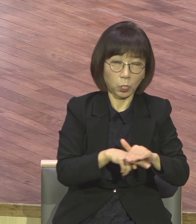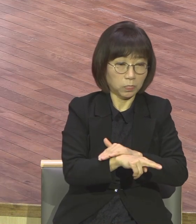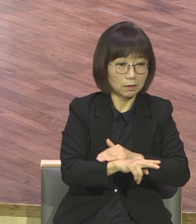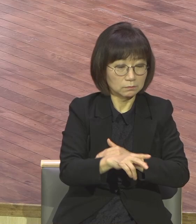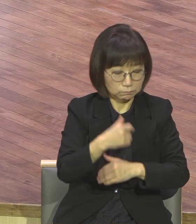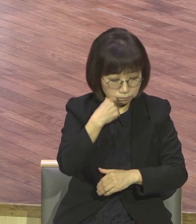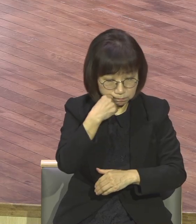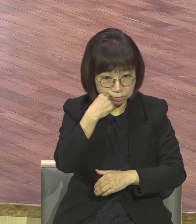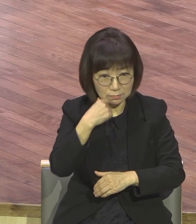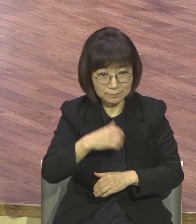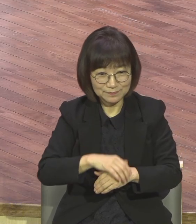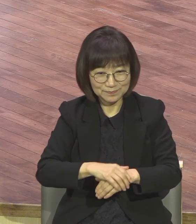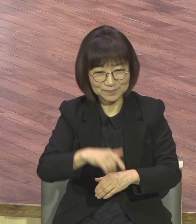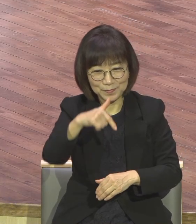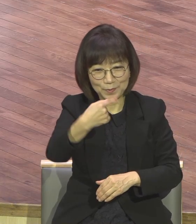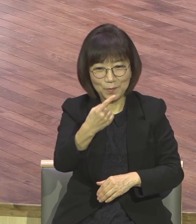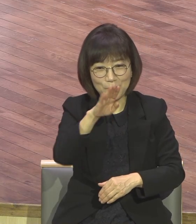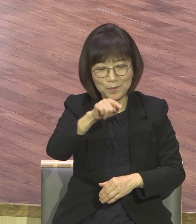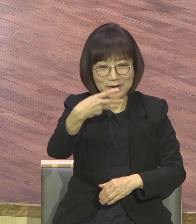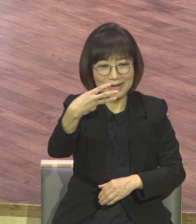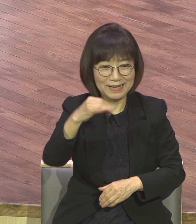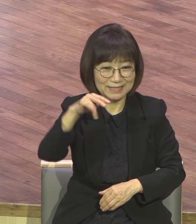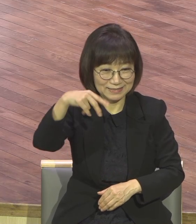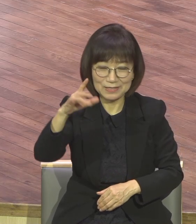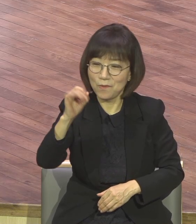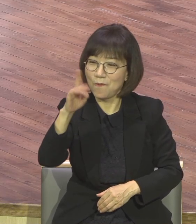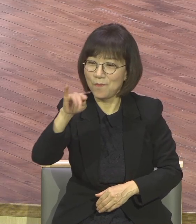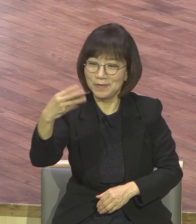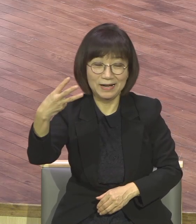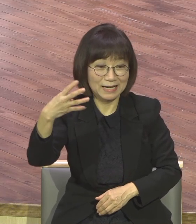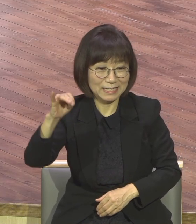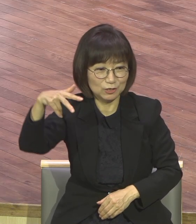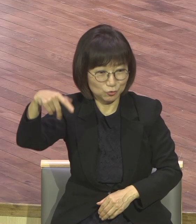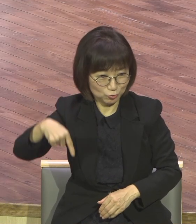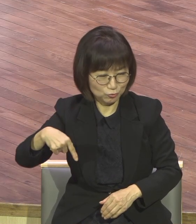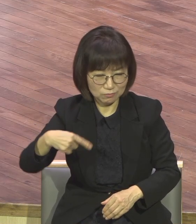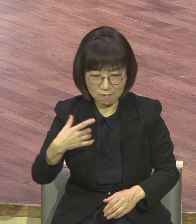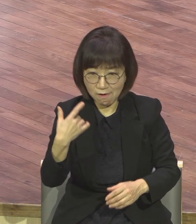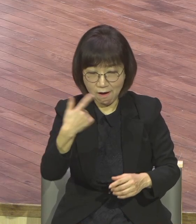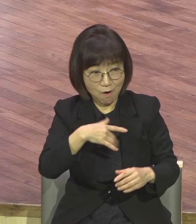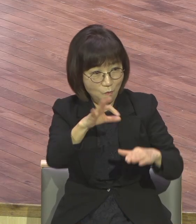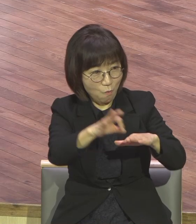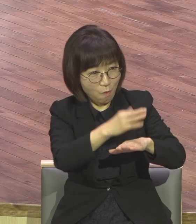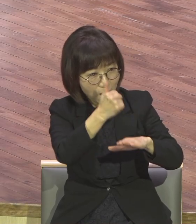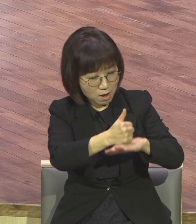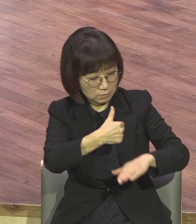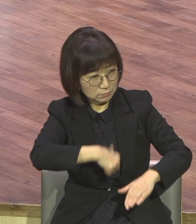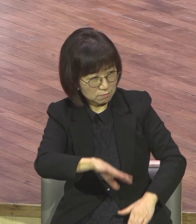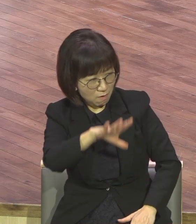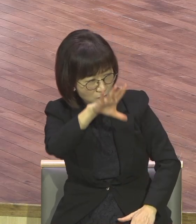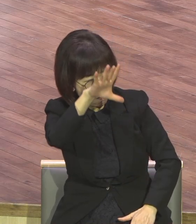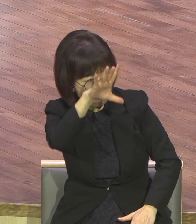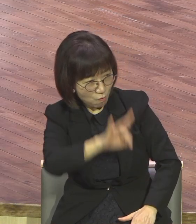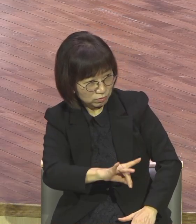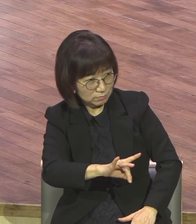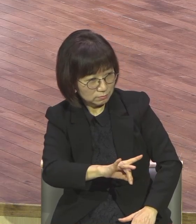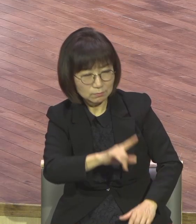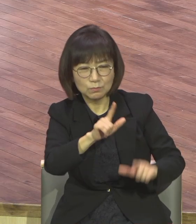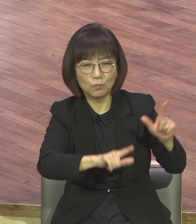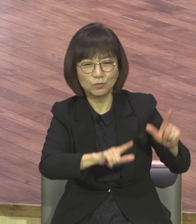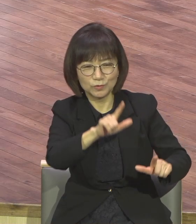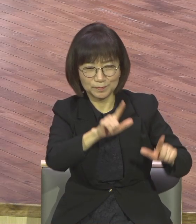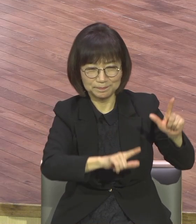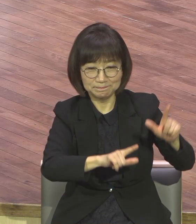못 받아요. 노블레스 오블리주가 못 되는 겁니다. 군의 복무래, 복무. 실제로 전쟁기는 바로 참전합니다.